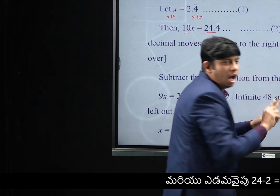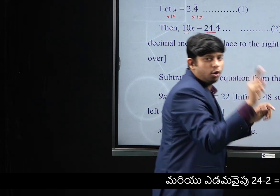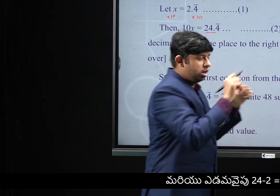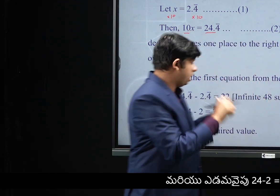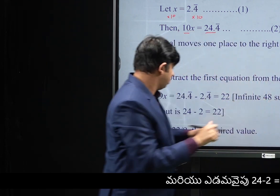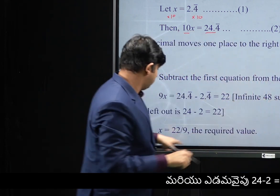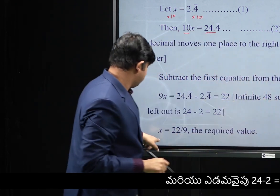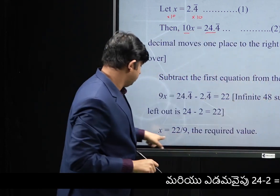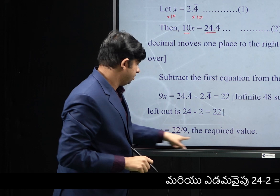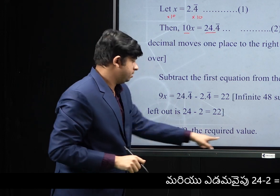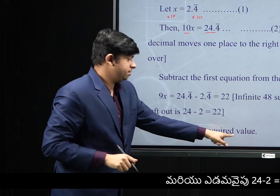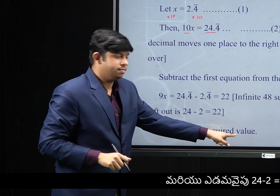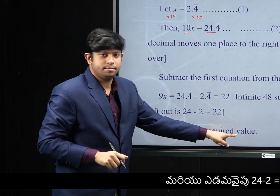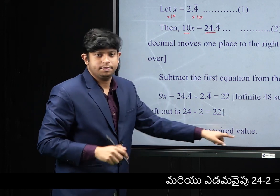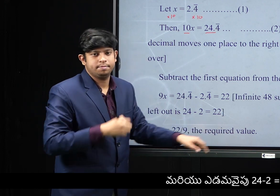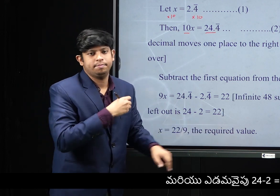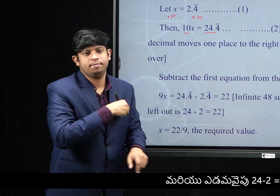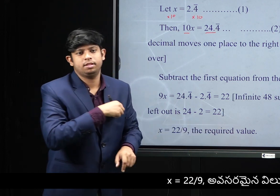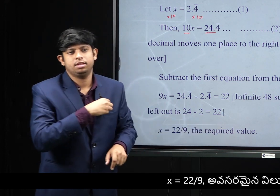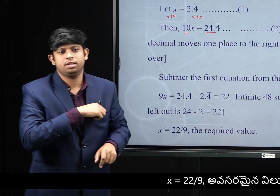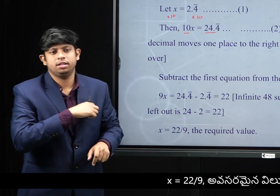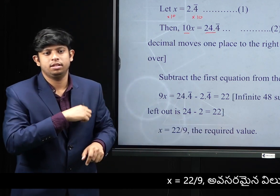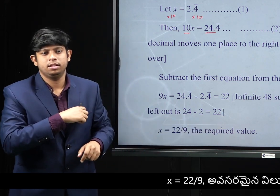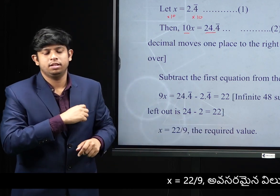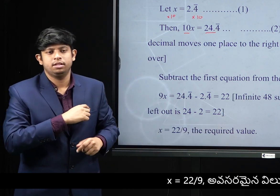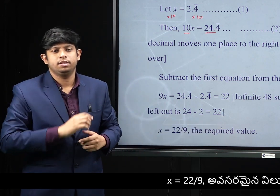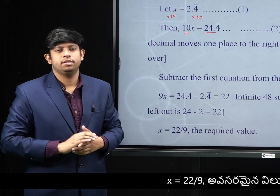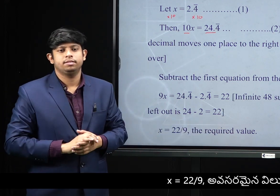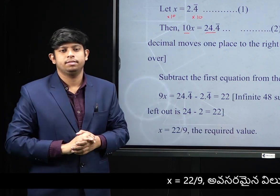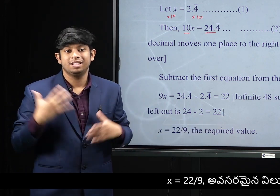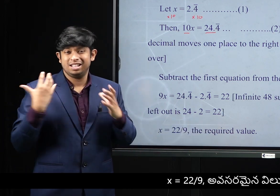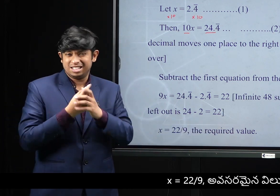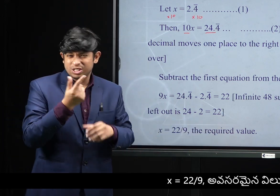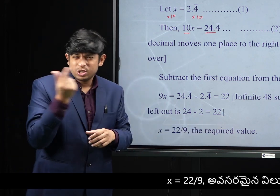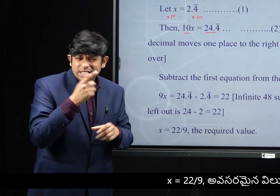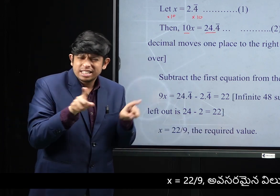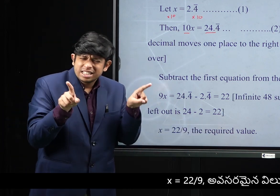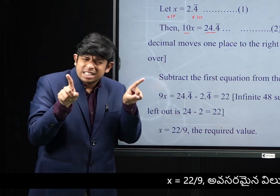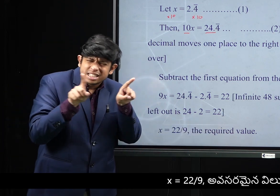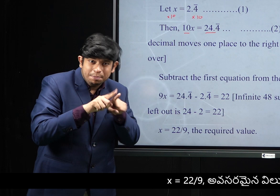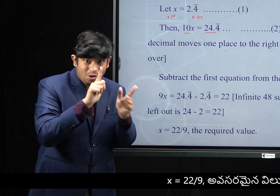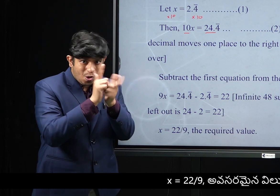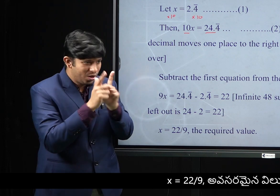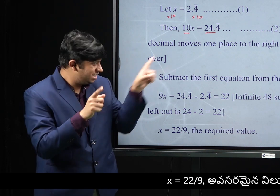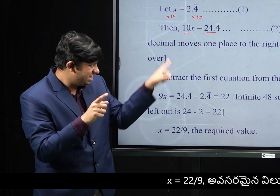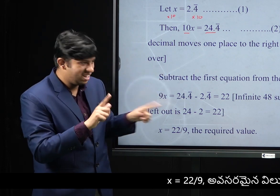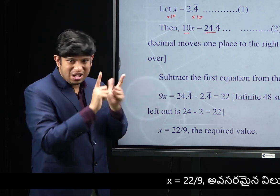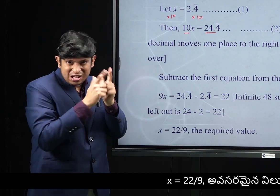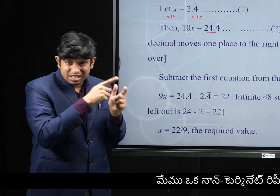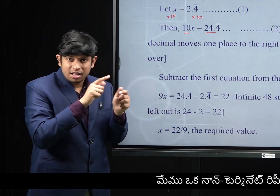2 = 22. x = 22/9. అవసరమైన విలువలు. మేము